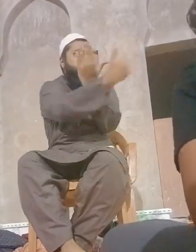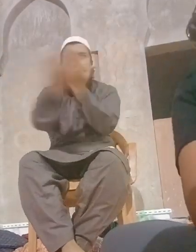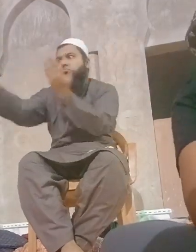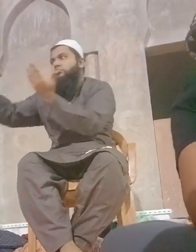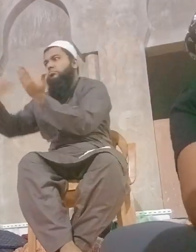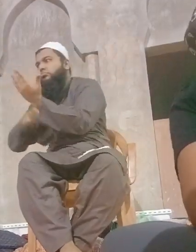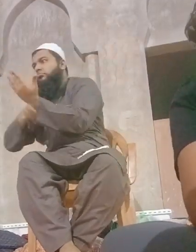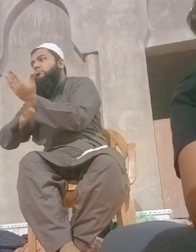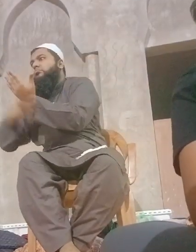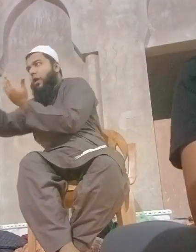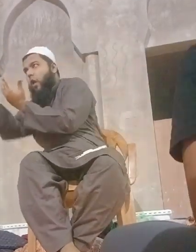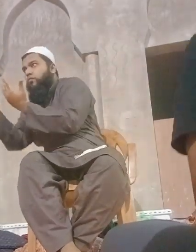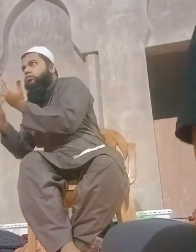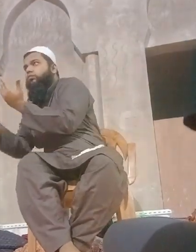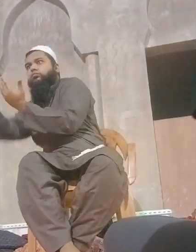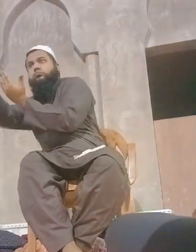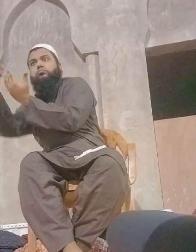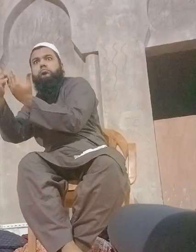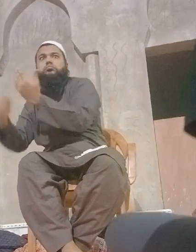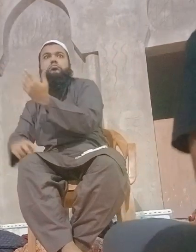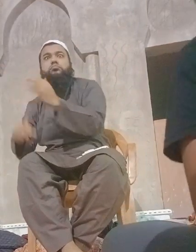থাকবে? কোনো জবাব থাকবে।